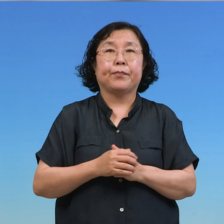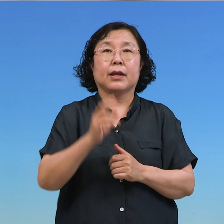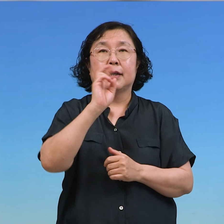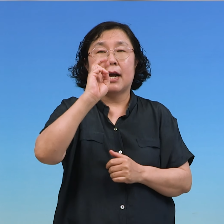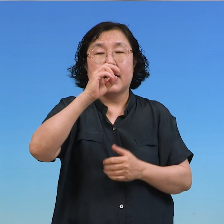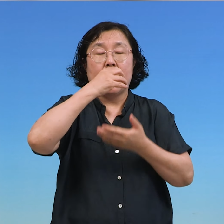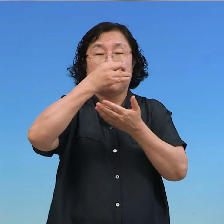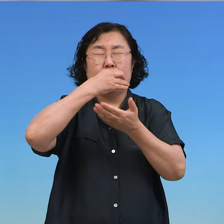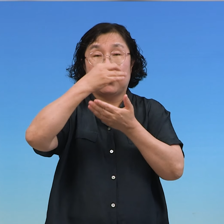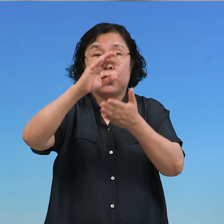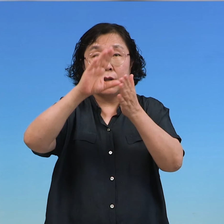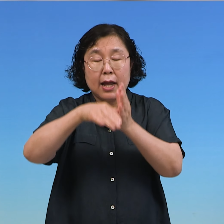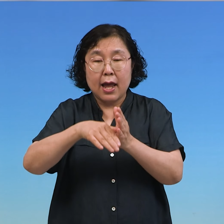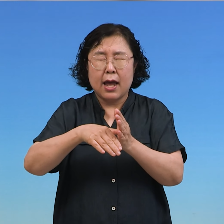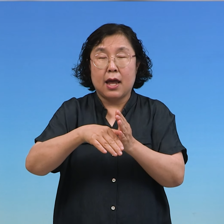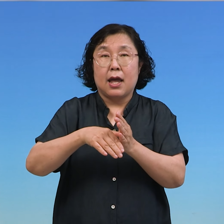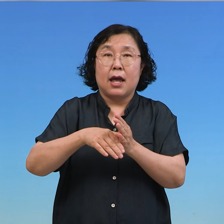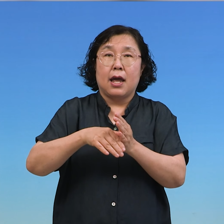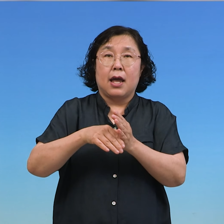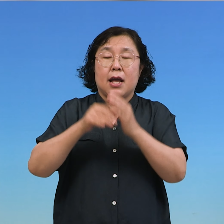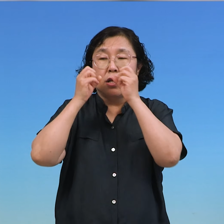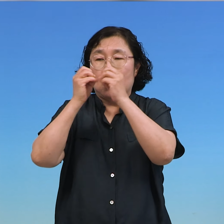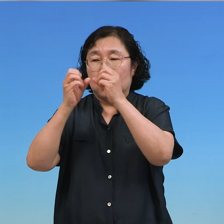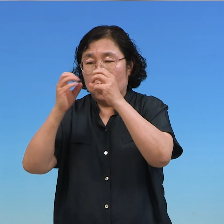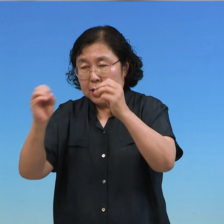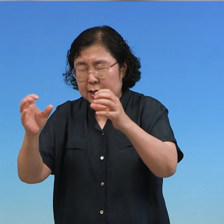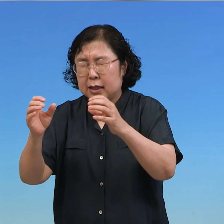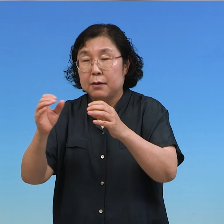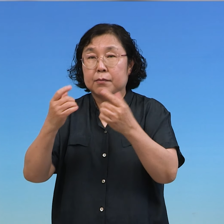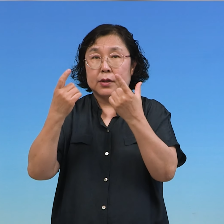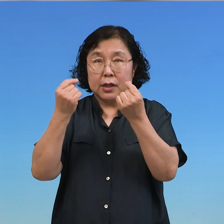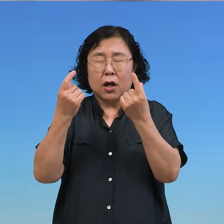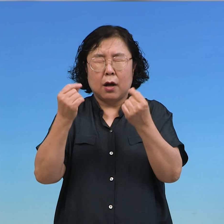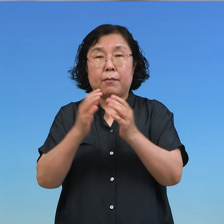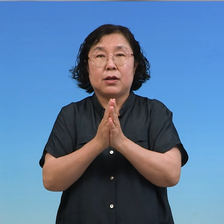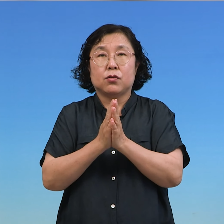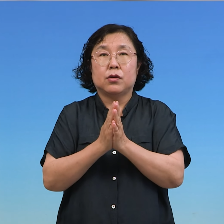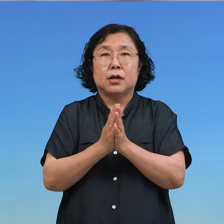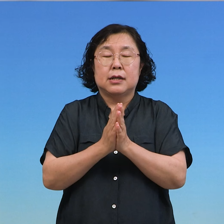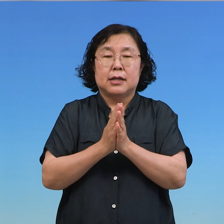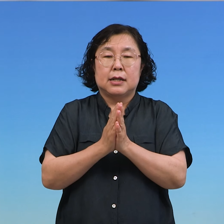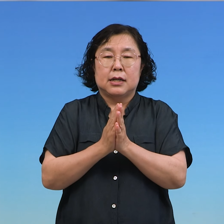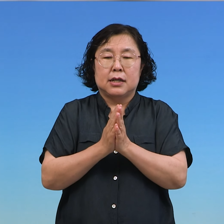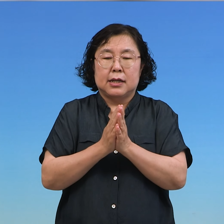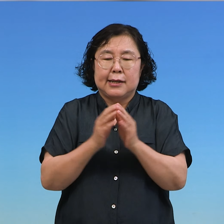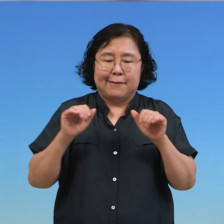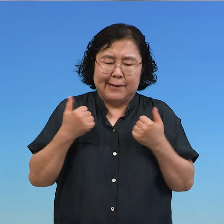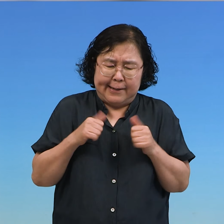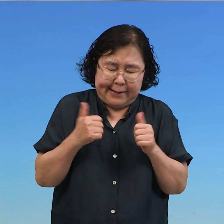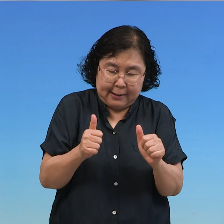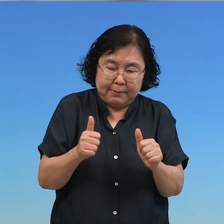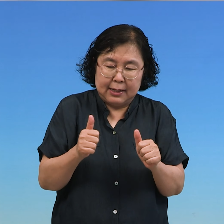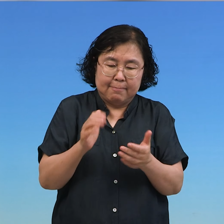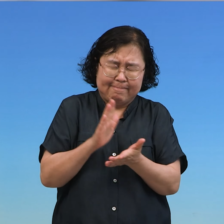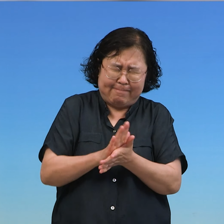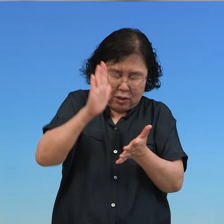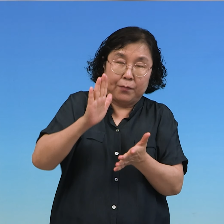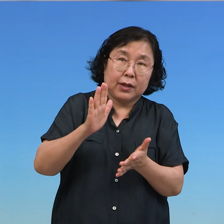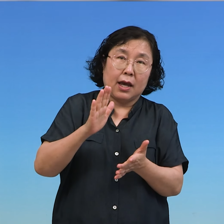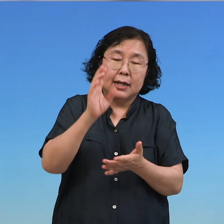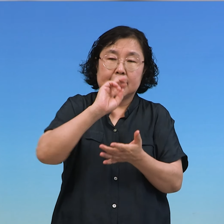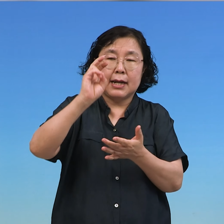이 찬양 부를 동안에 스탠리 존스 목사님처럼요 그저 그냥 한 옥탑을 낮춰가지고 천천히 불러갖고 거기에 능력